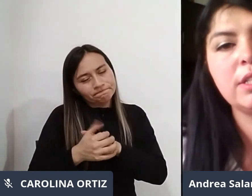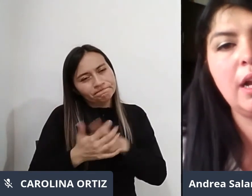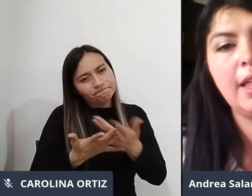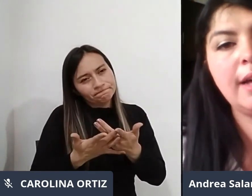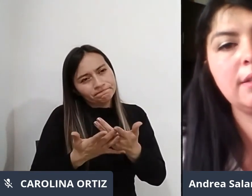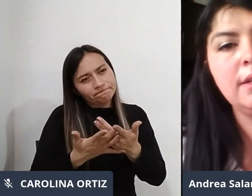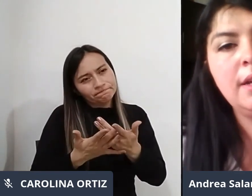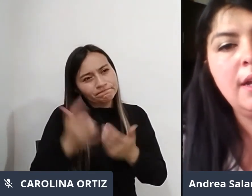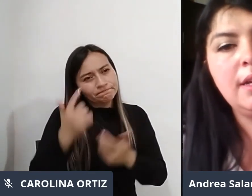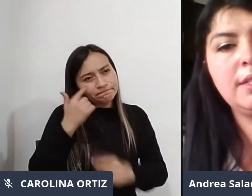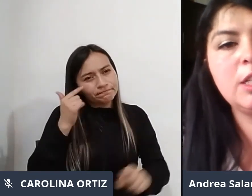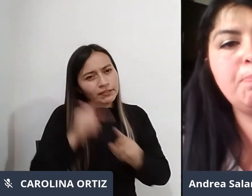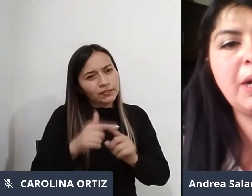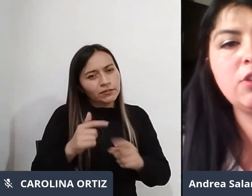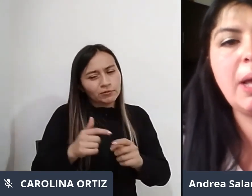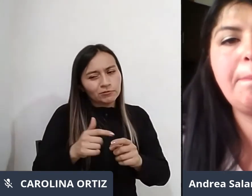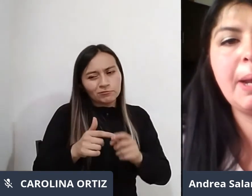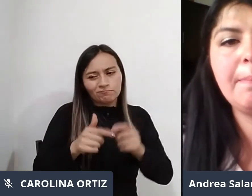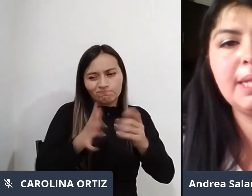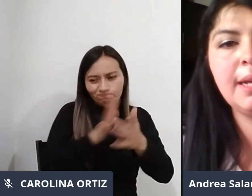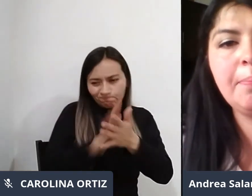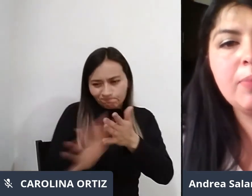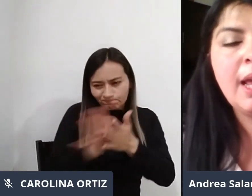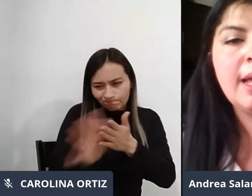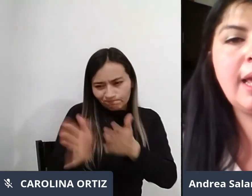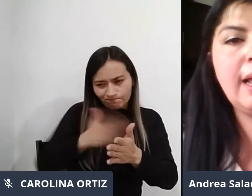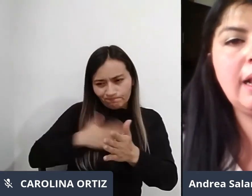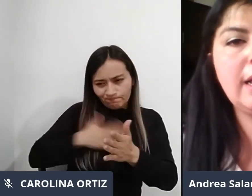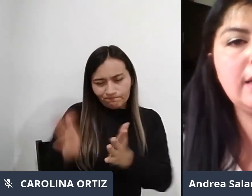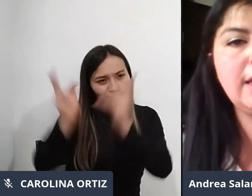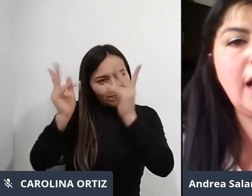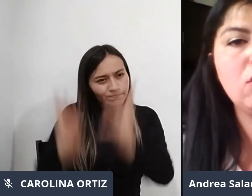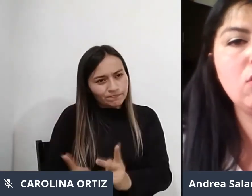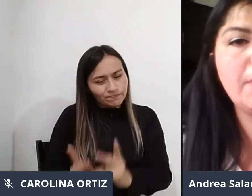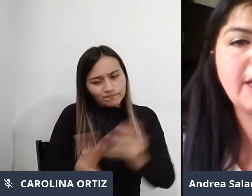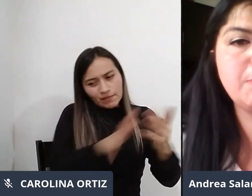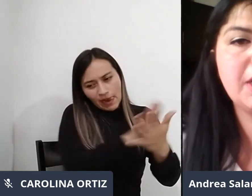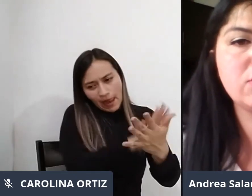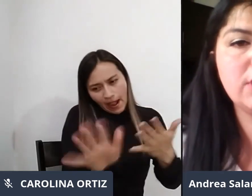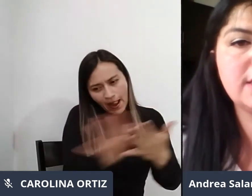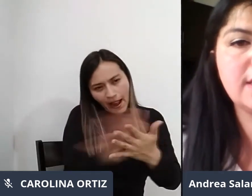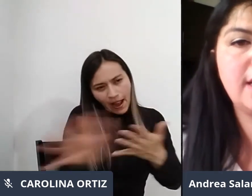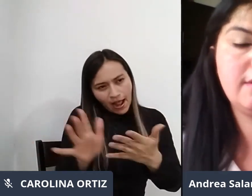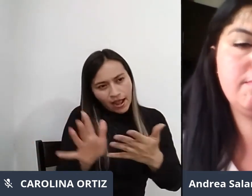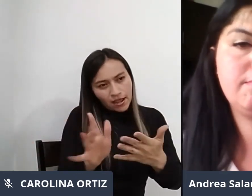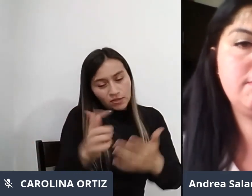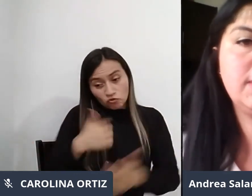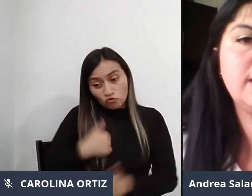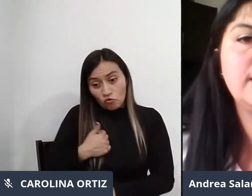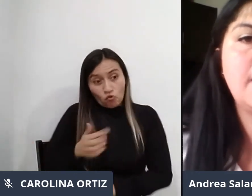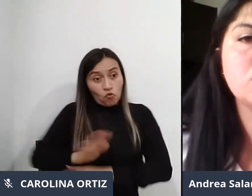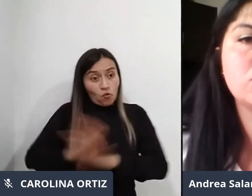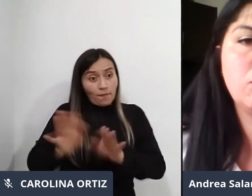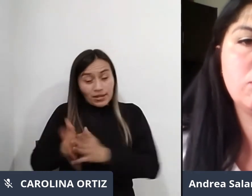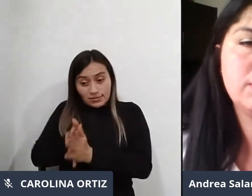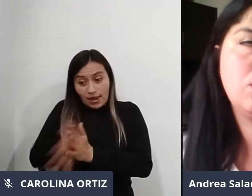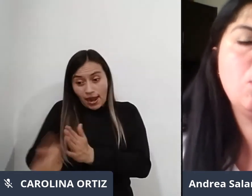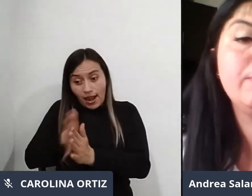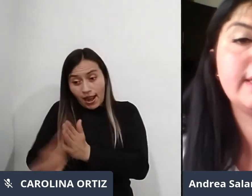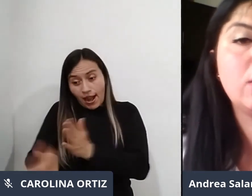una potencialidad, este espacio que permite que el diálogo de más personas que,